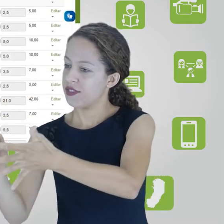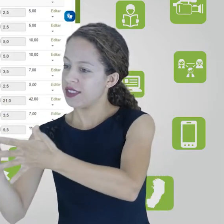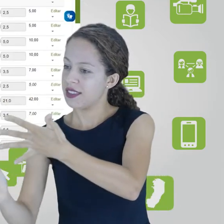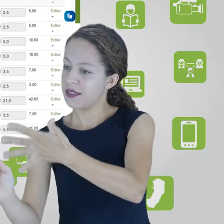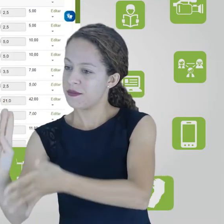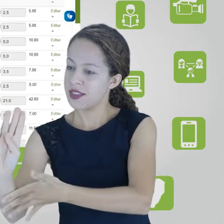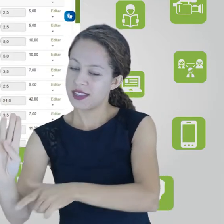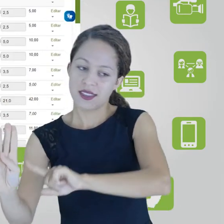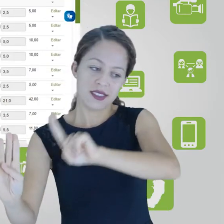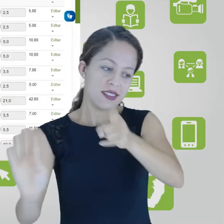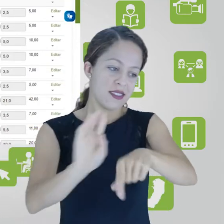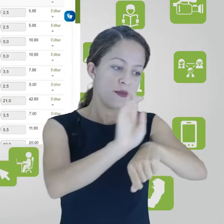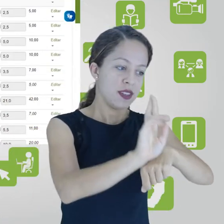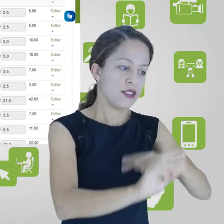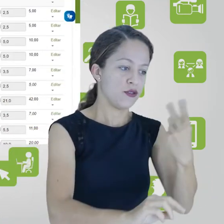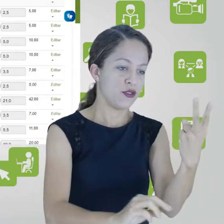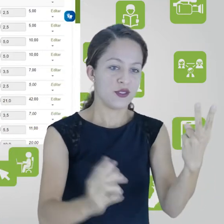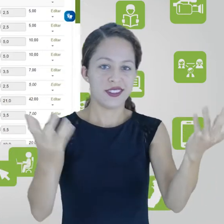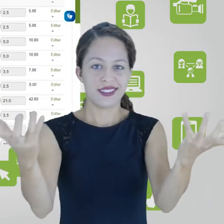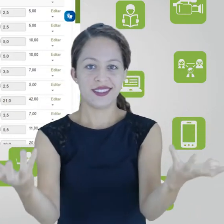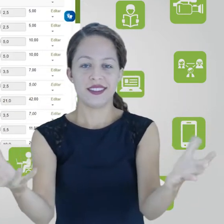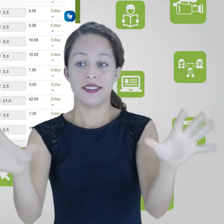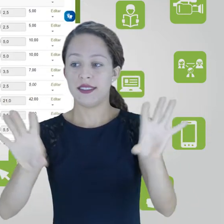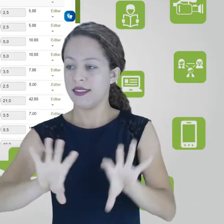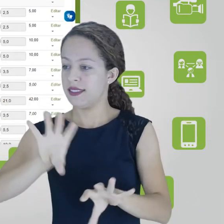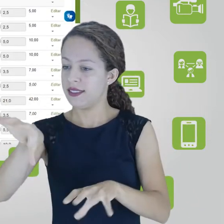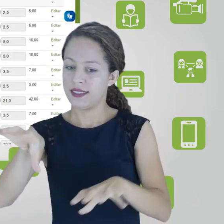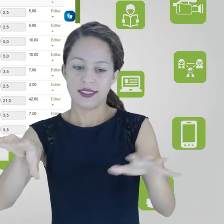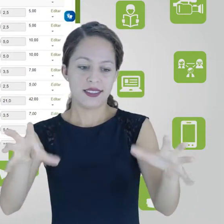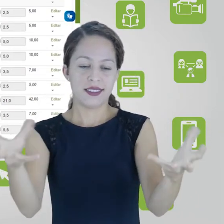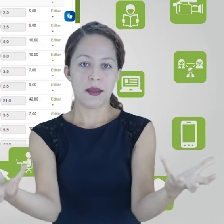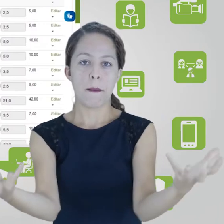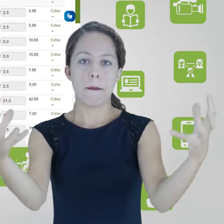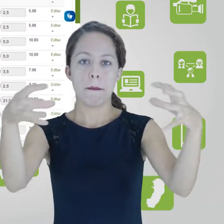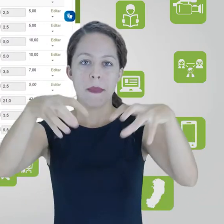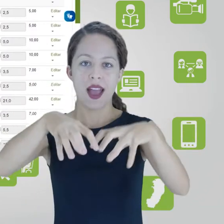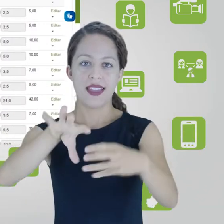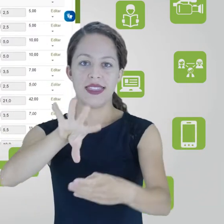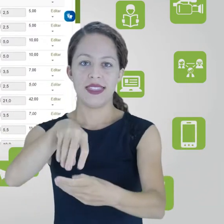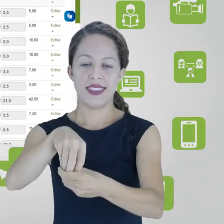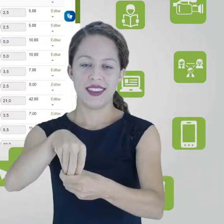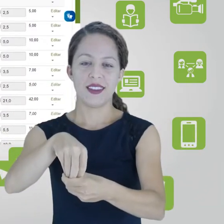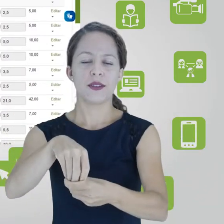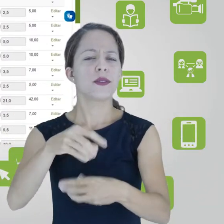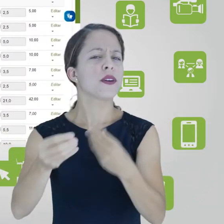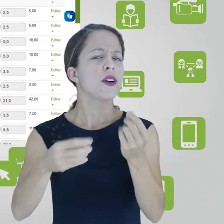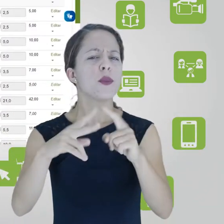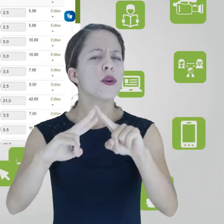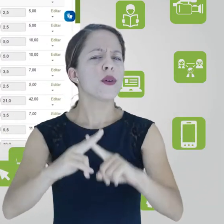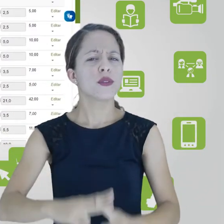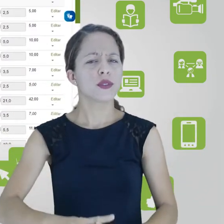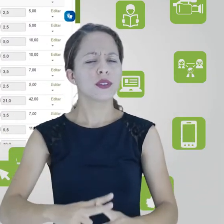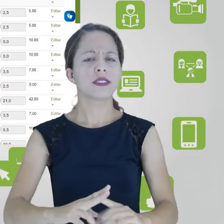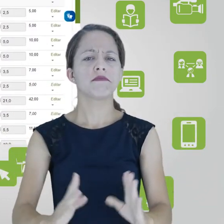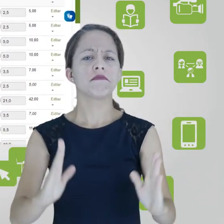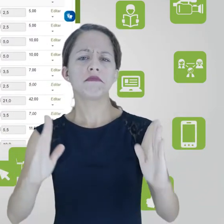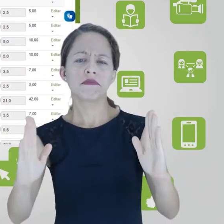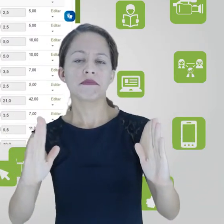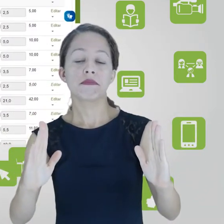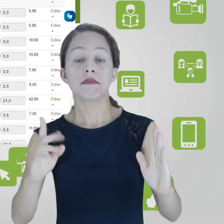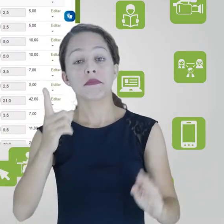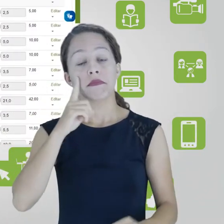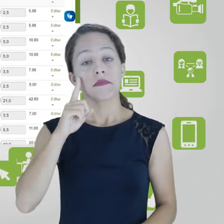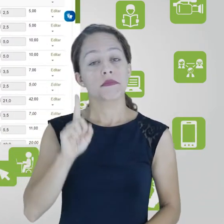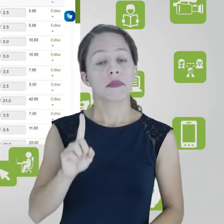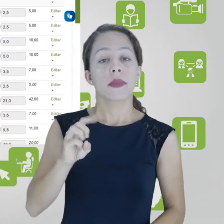categoria atividades B e a categoria recuperação 2. Vai ser como a configuração?